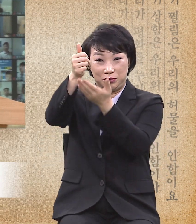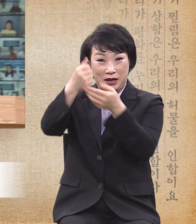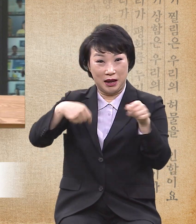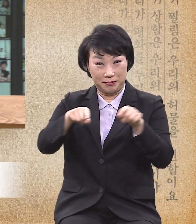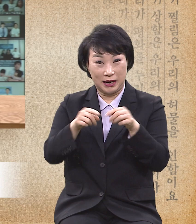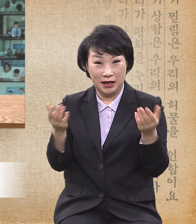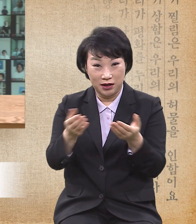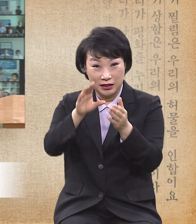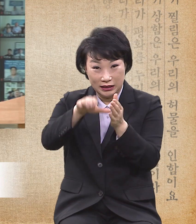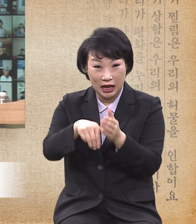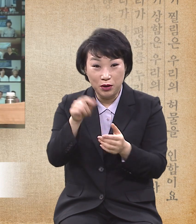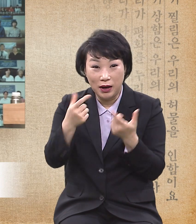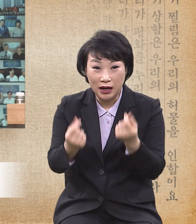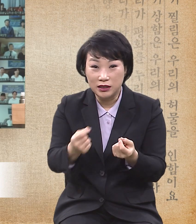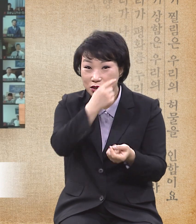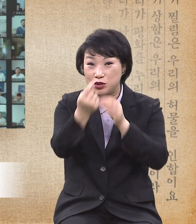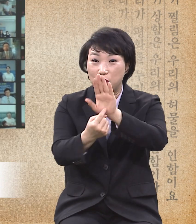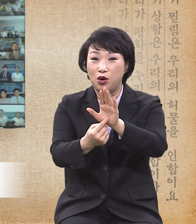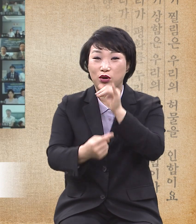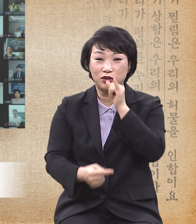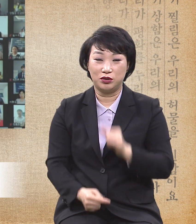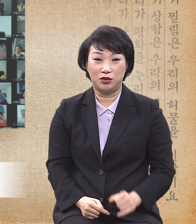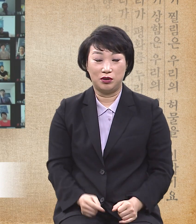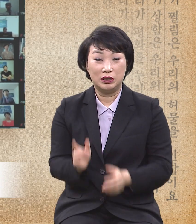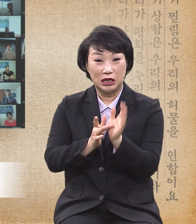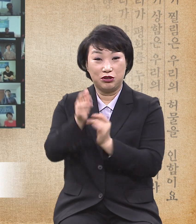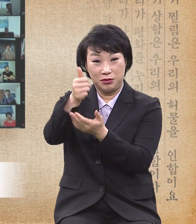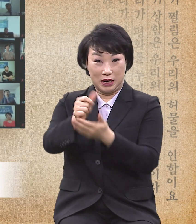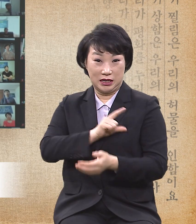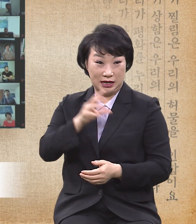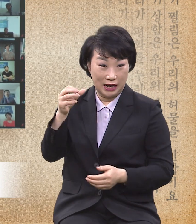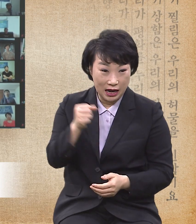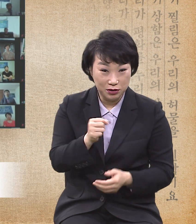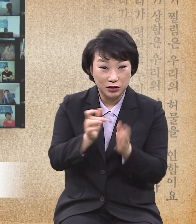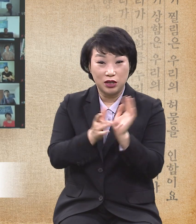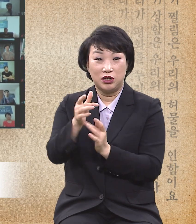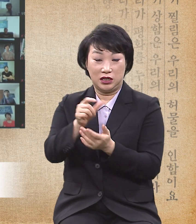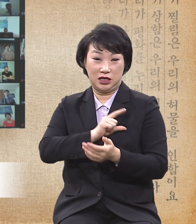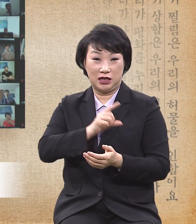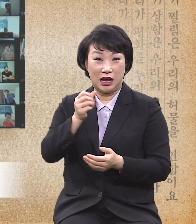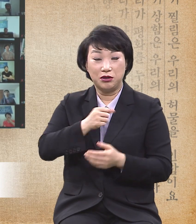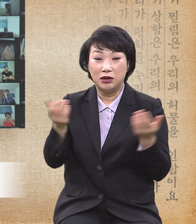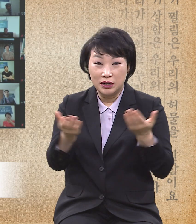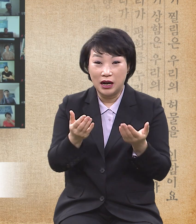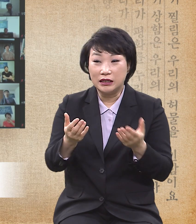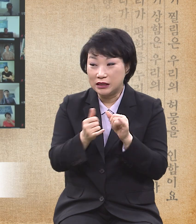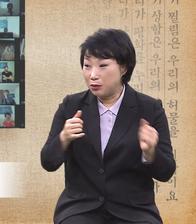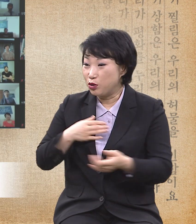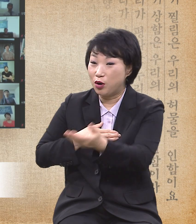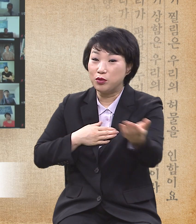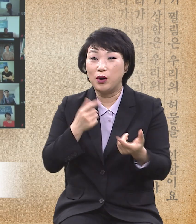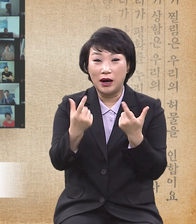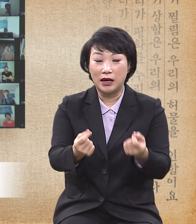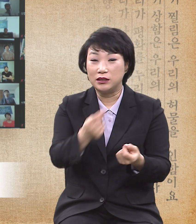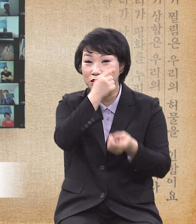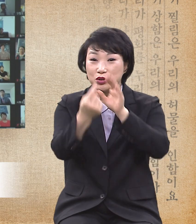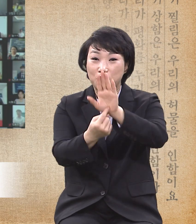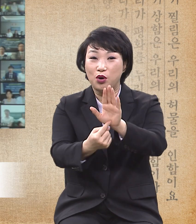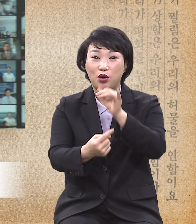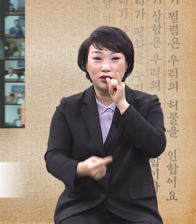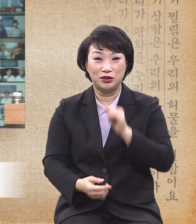함께 역사할 때 이런 일이 나타나는데 예수 이름을 가지고 예수 이름 역사하는 자에게 이런 일이 나타난다는